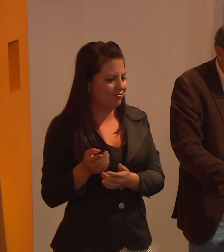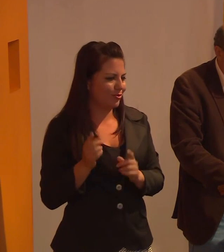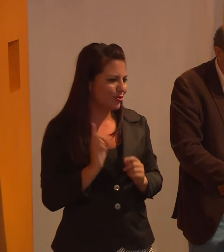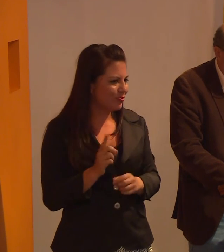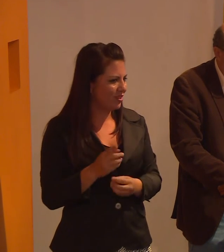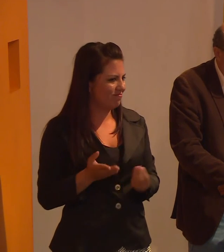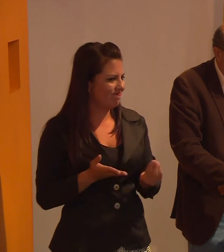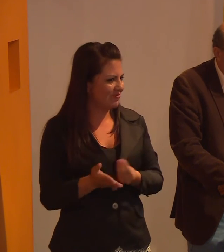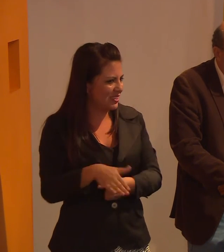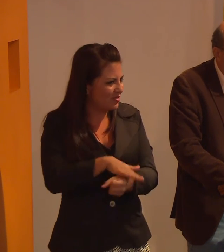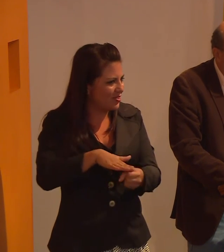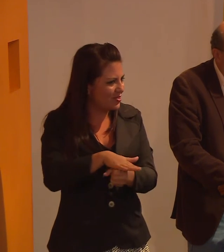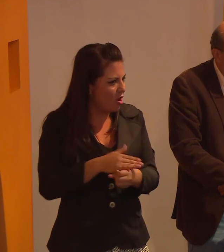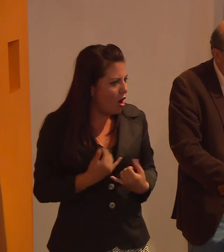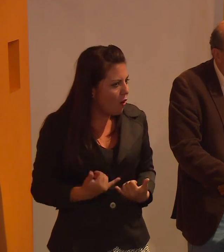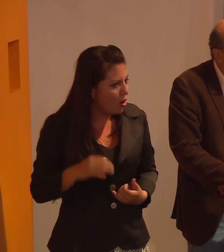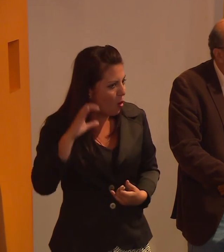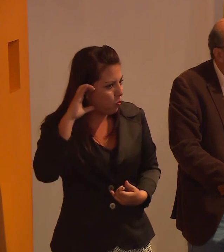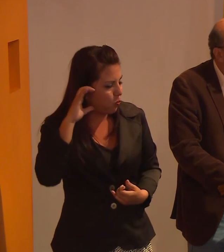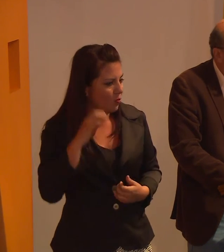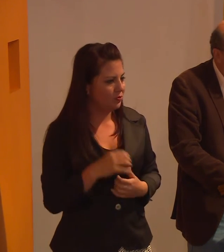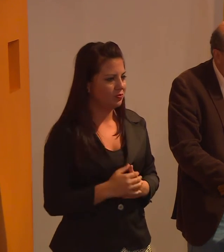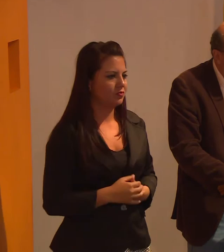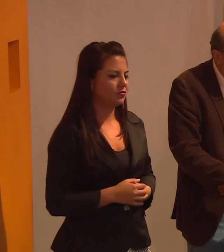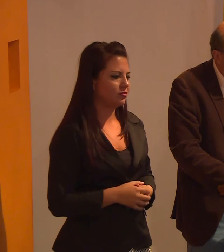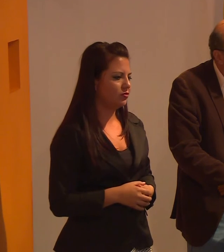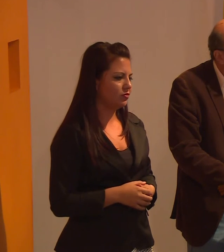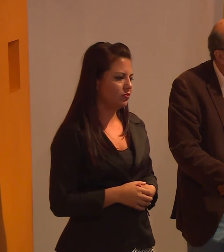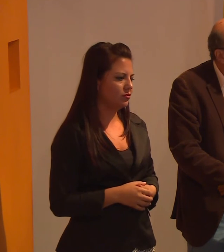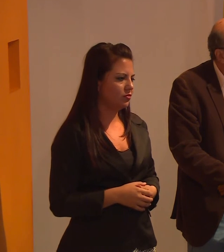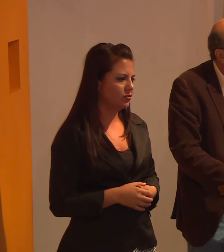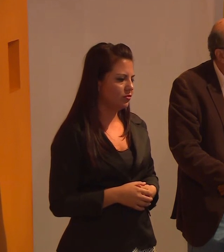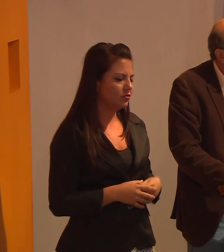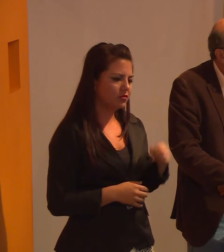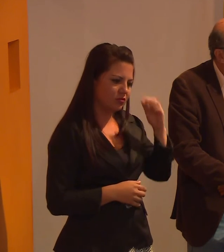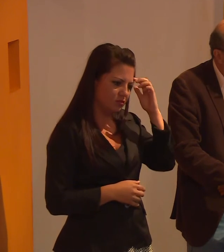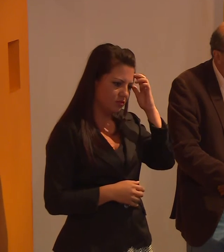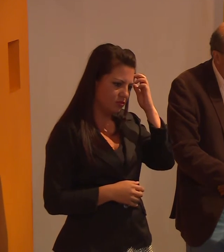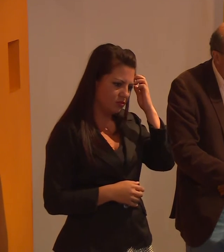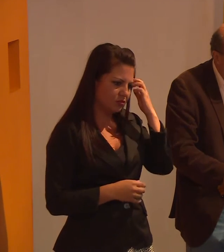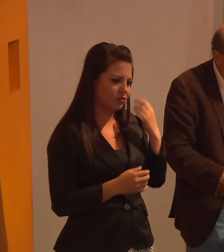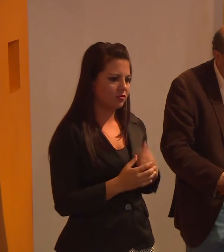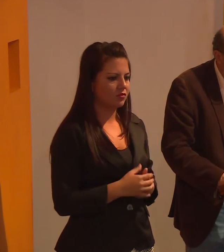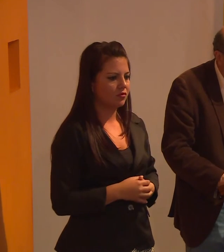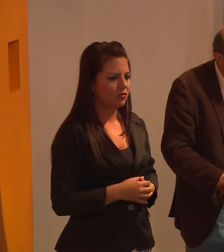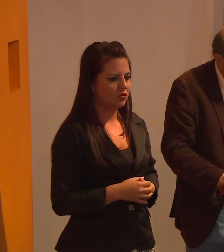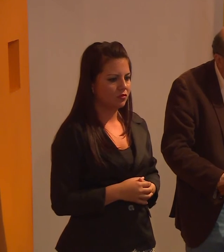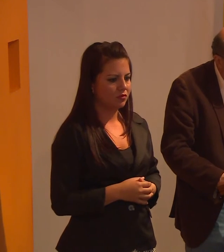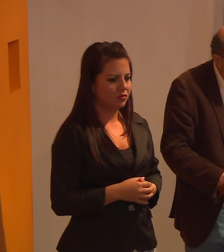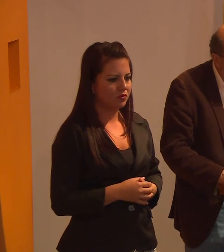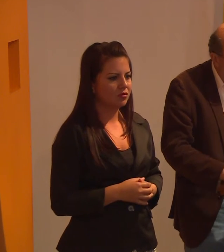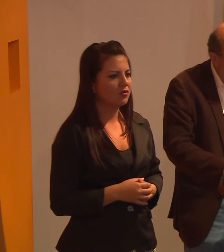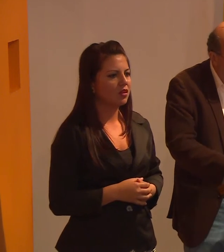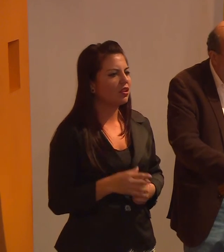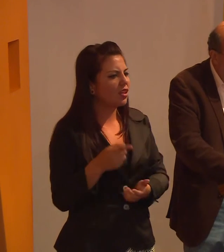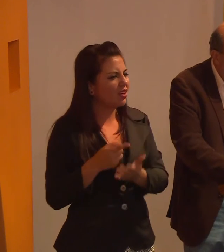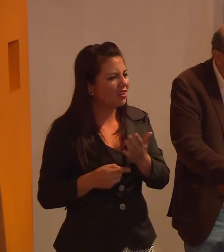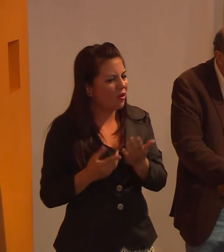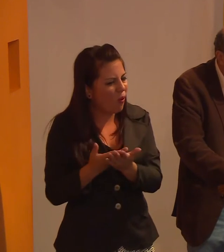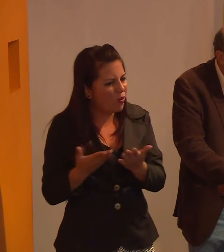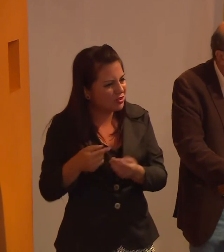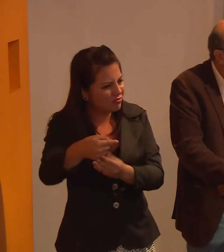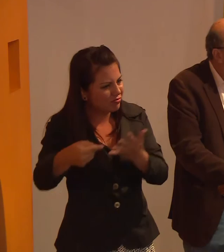condiciones, sobre aquello que da cuenta o sostiene nuestras dimensiones misionales.